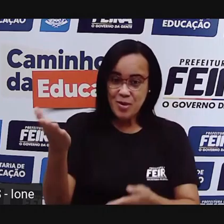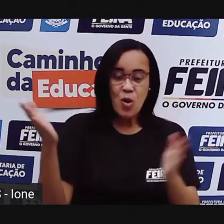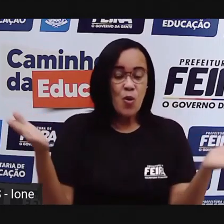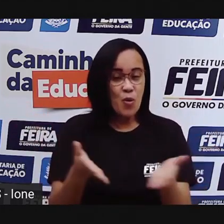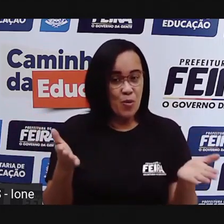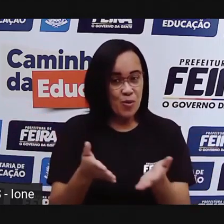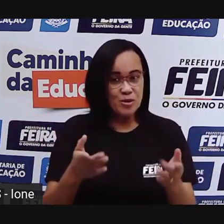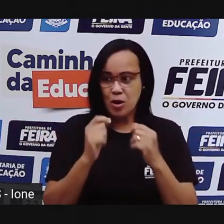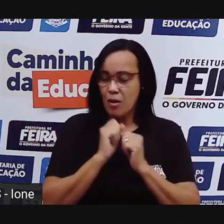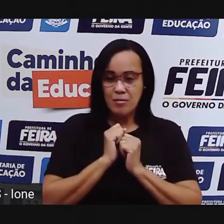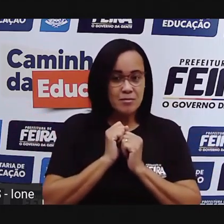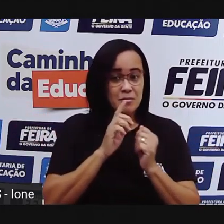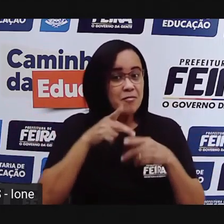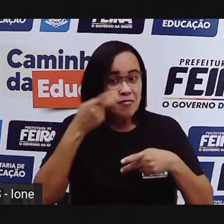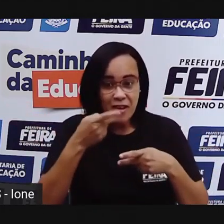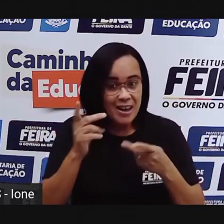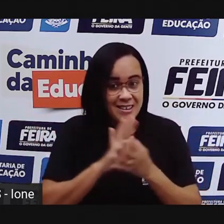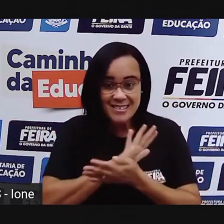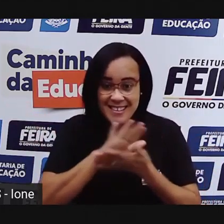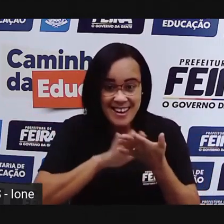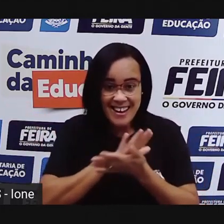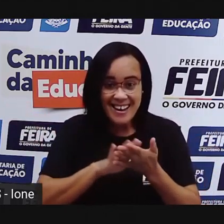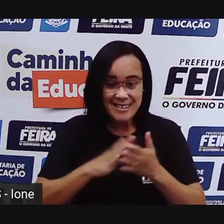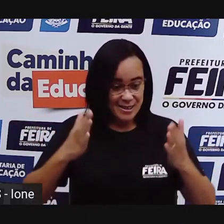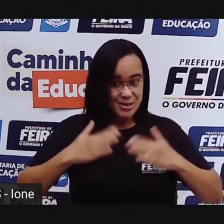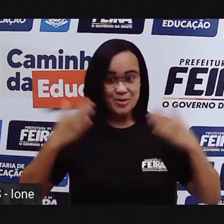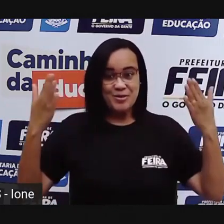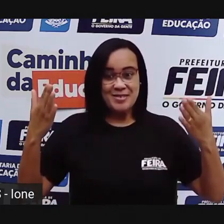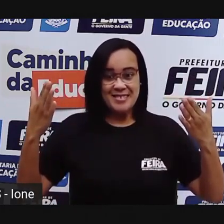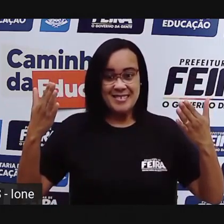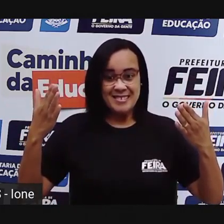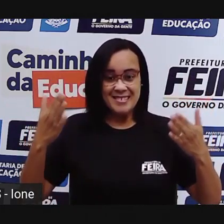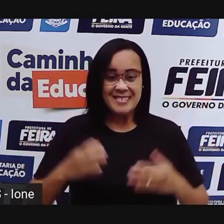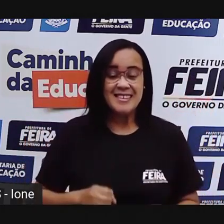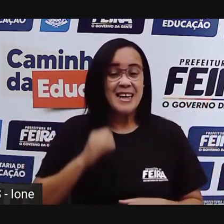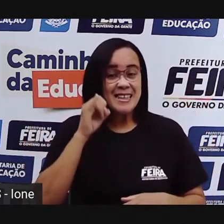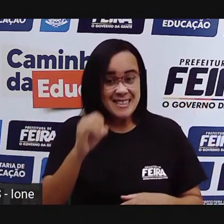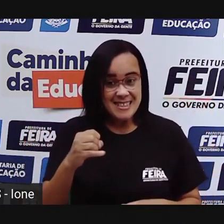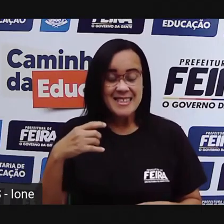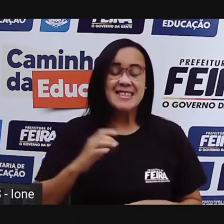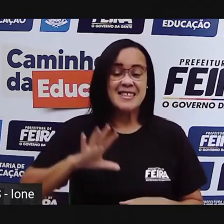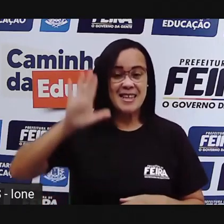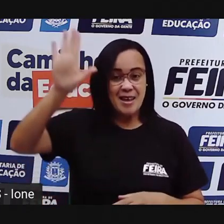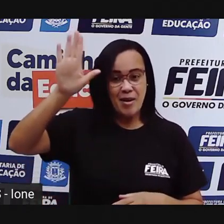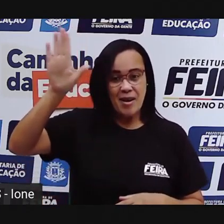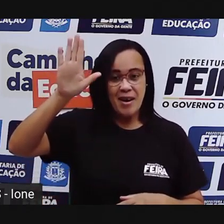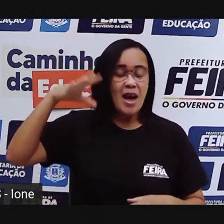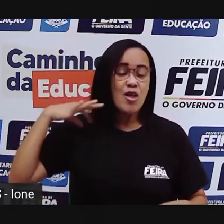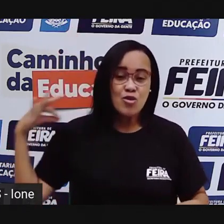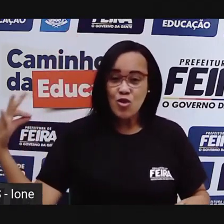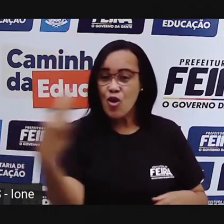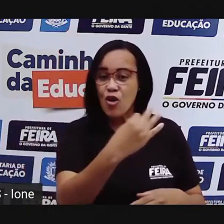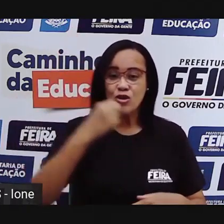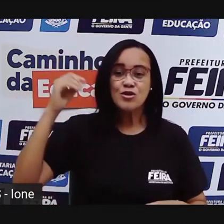conto? É surpresa? Não conto? Só se todo mundo levantar a mão e falar: eu